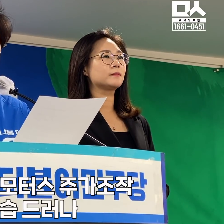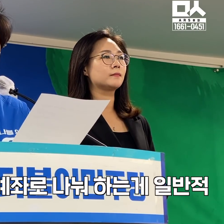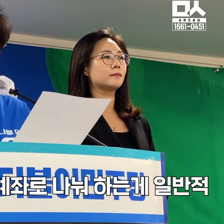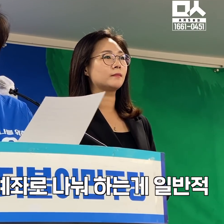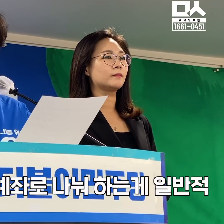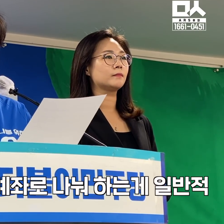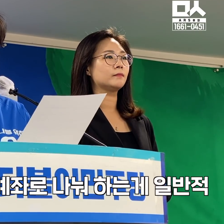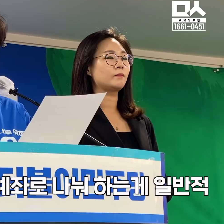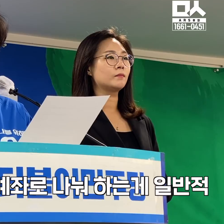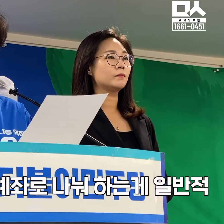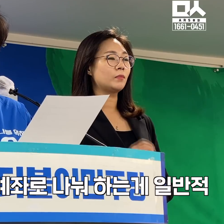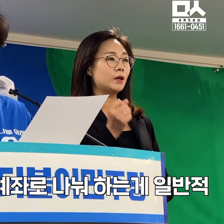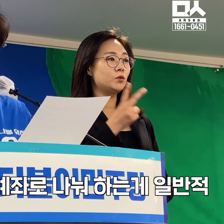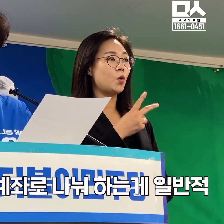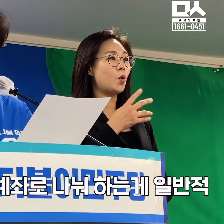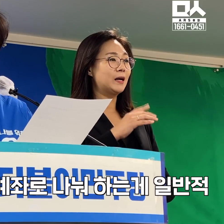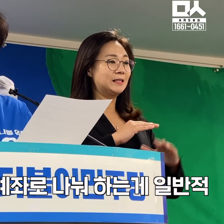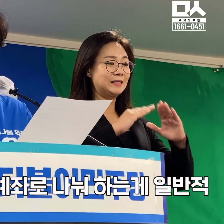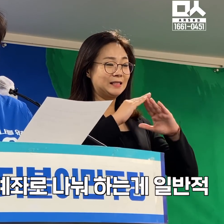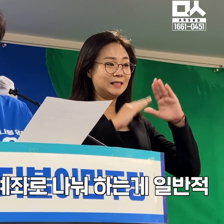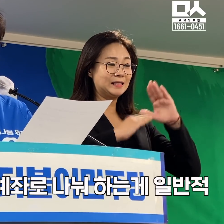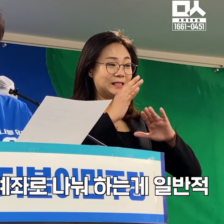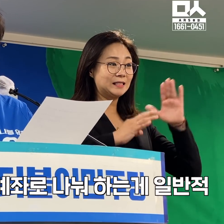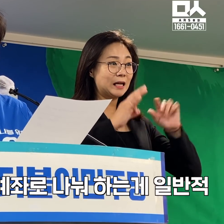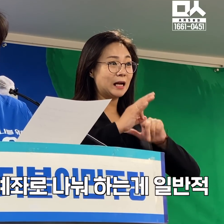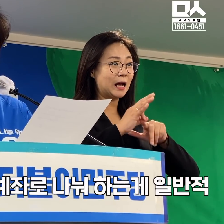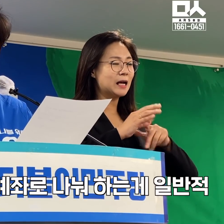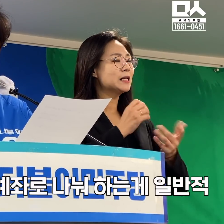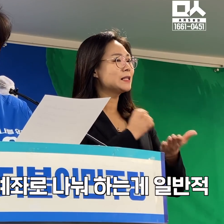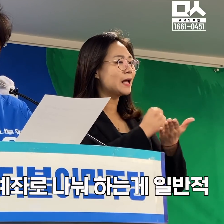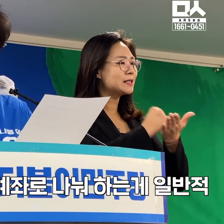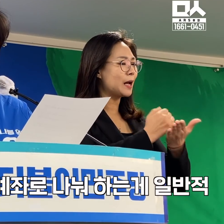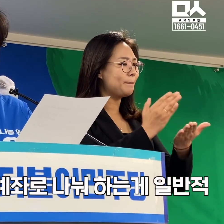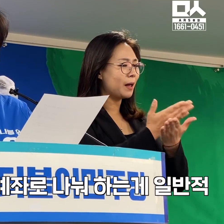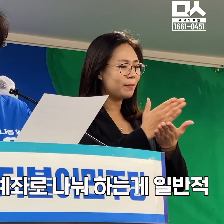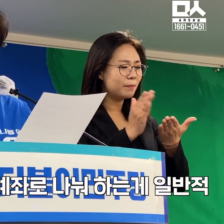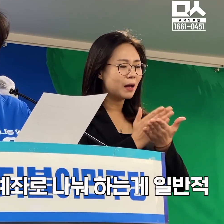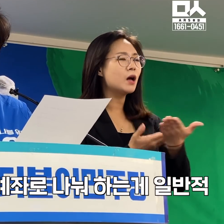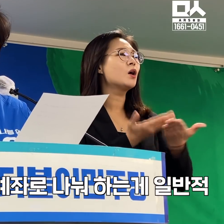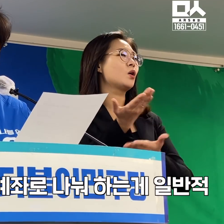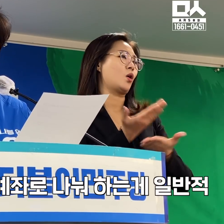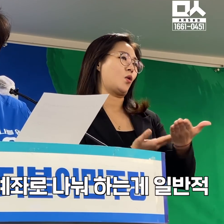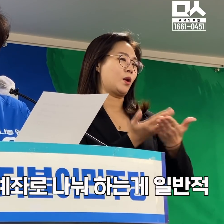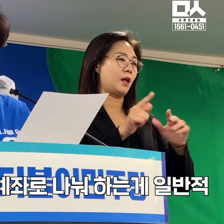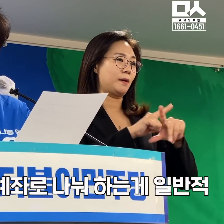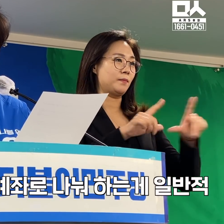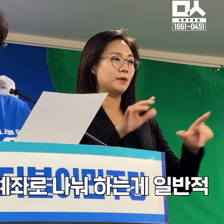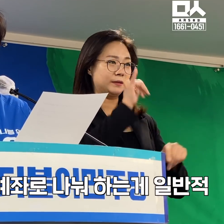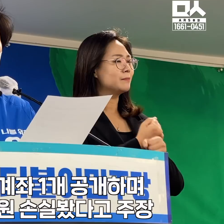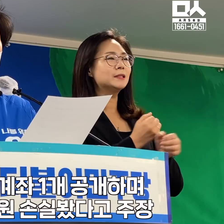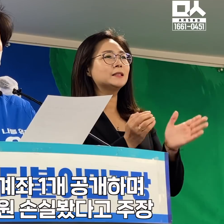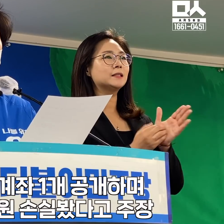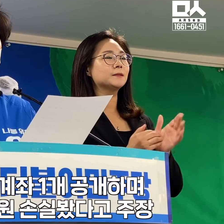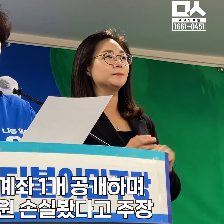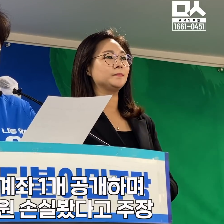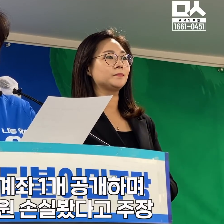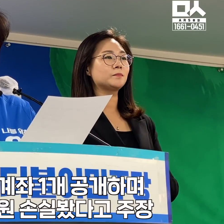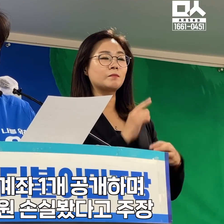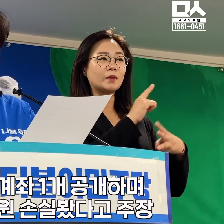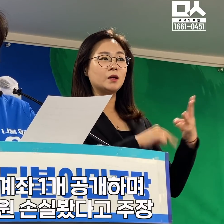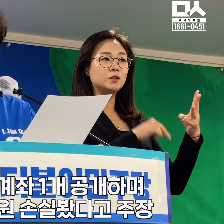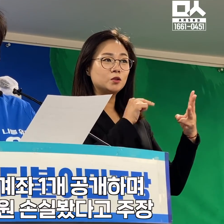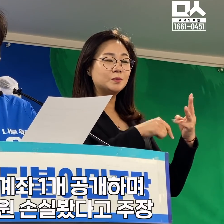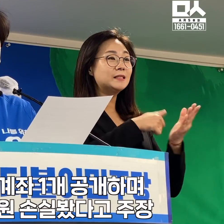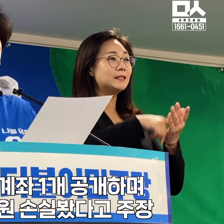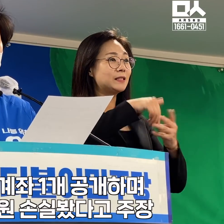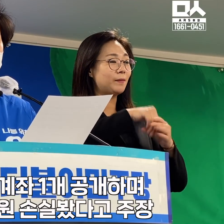있습니다. 특히 시세 조정은 여러 계좌로 나누어 거래하는 것이 일반적입니다. 윤 후보는